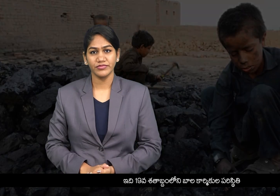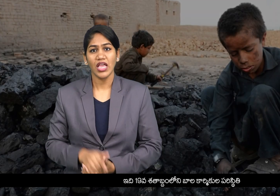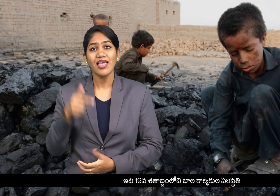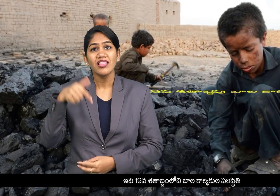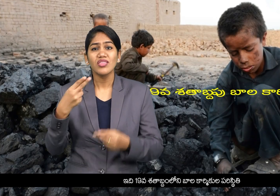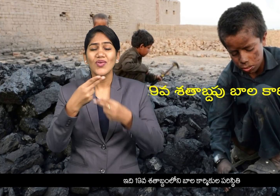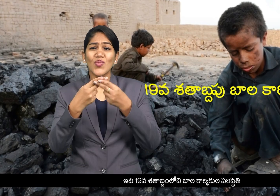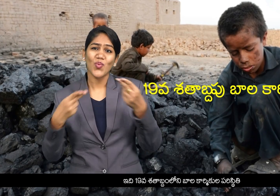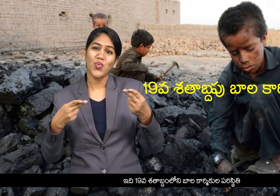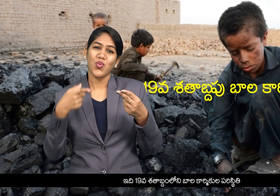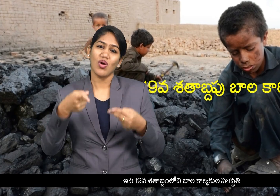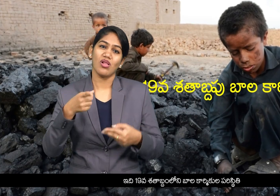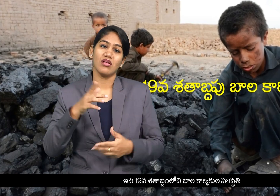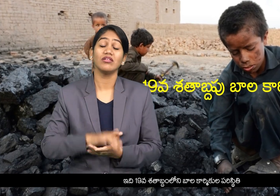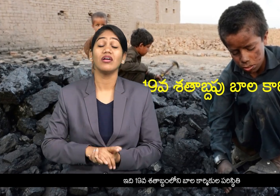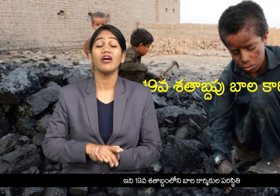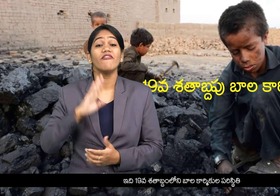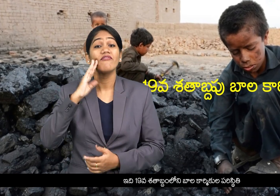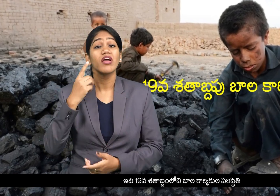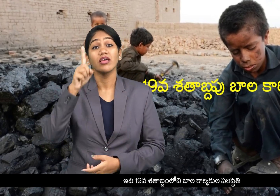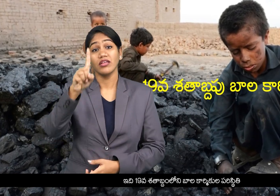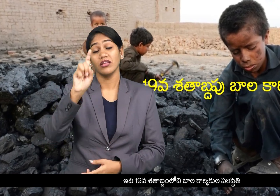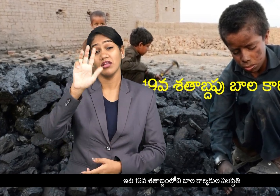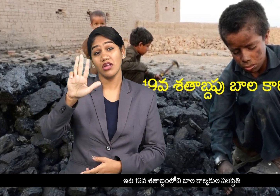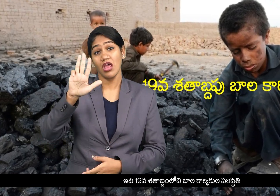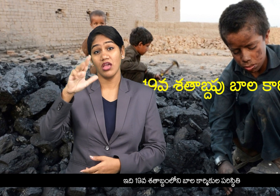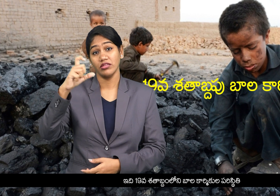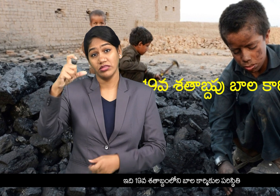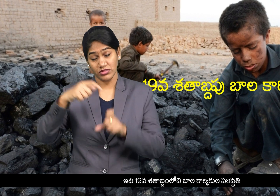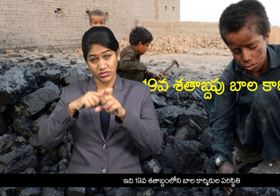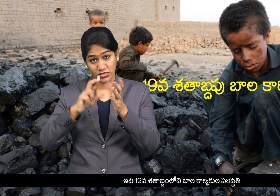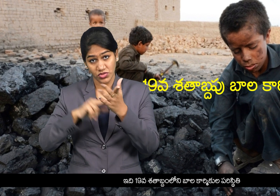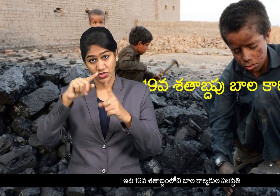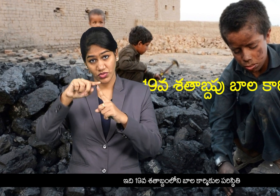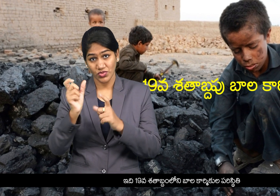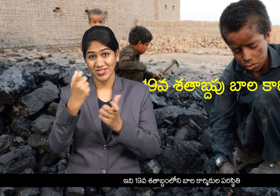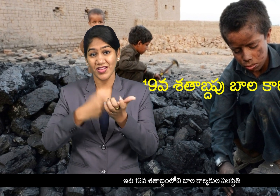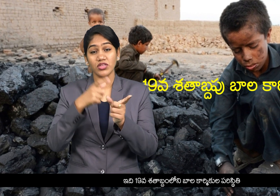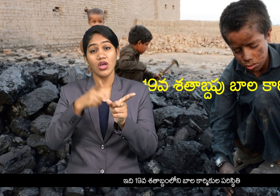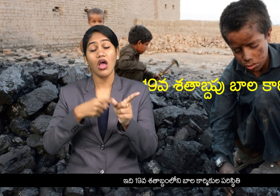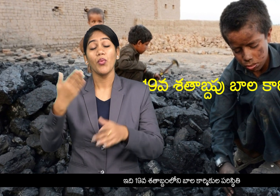ఇది 19వ శతాబ్దంలోని బాల కార్మికుల పరిస్థితి.